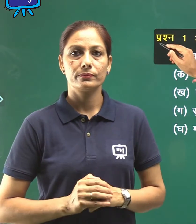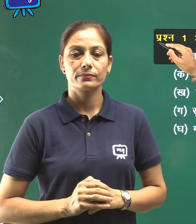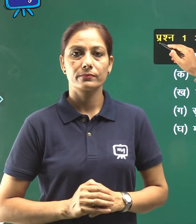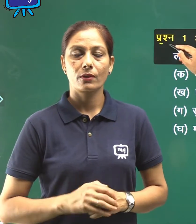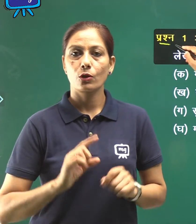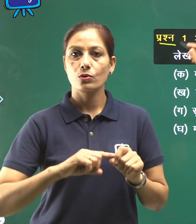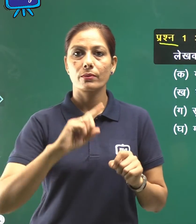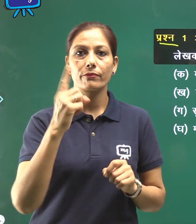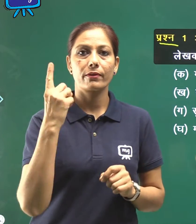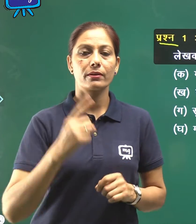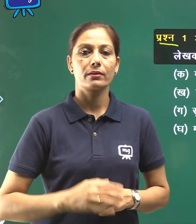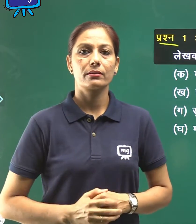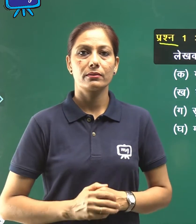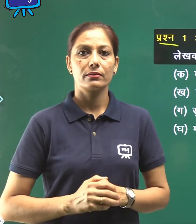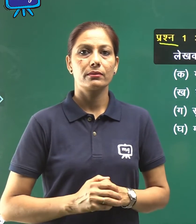प्रश्न 1,